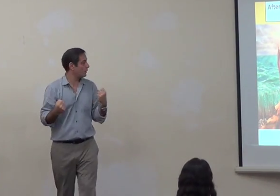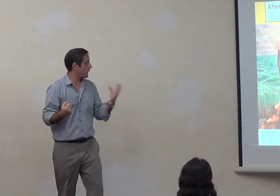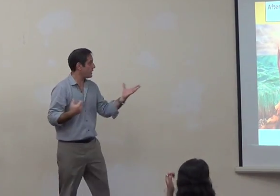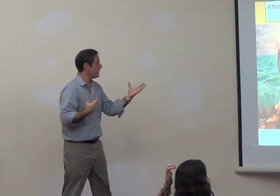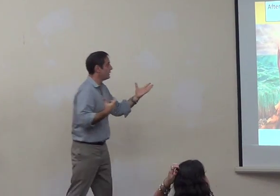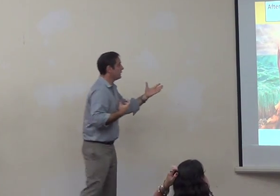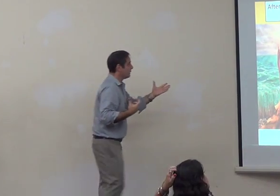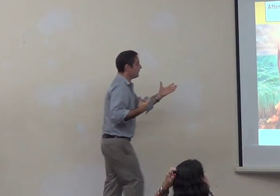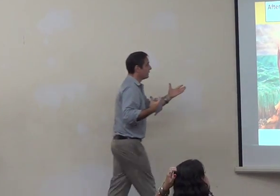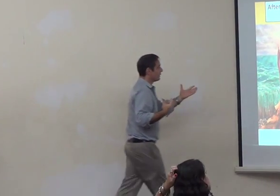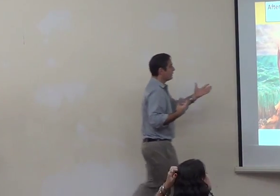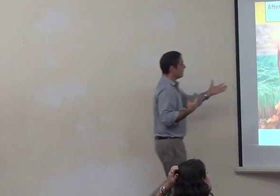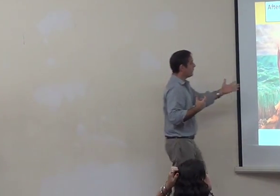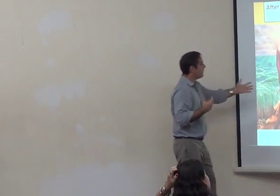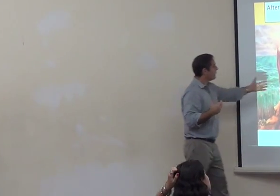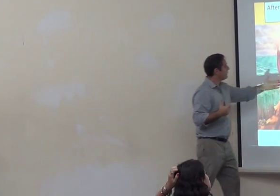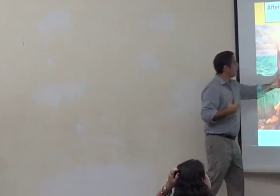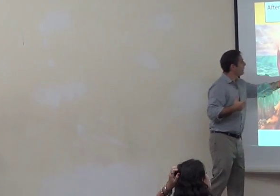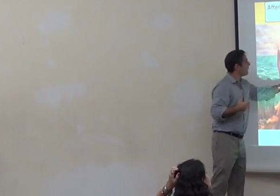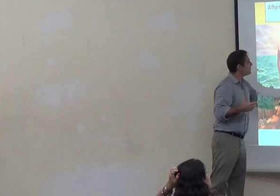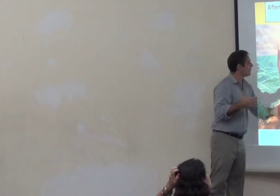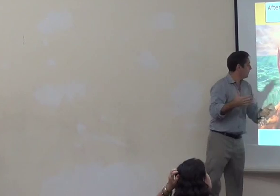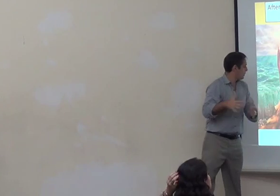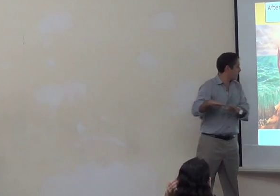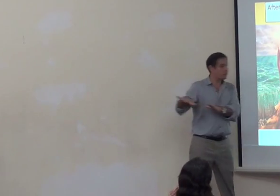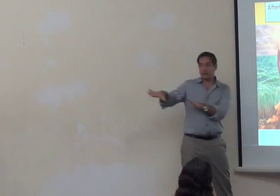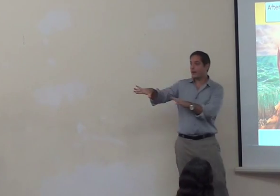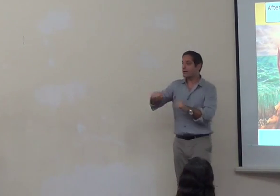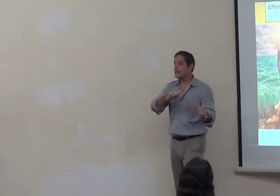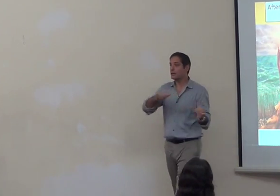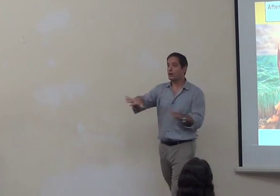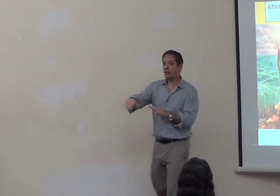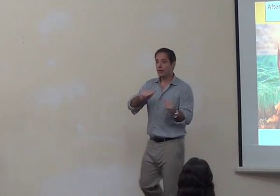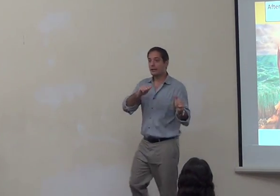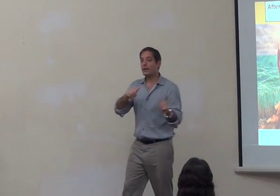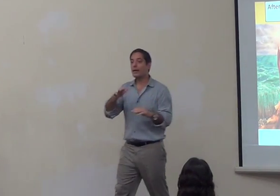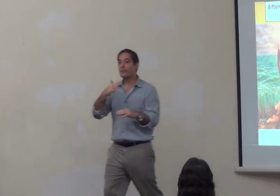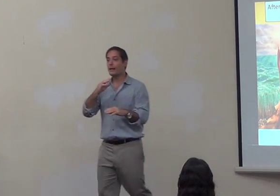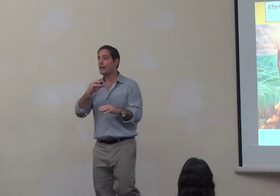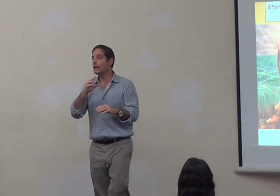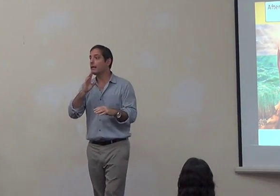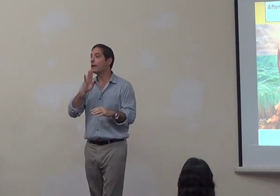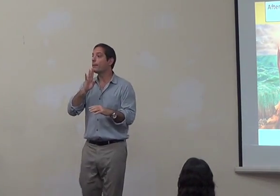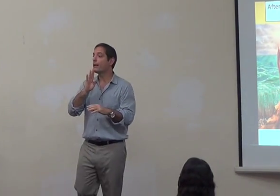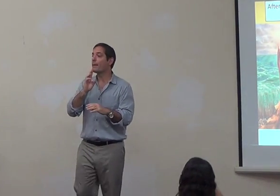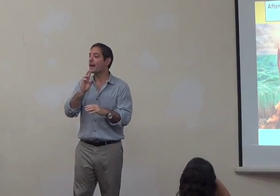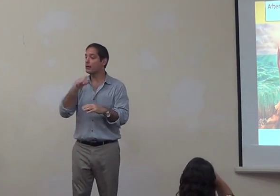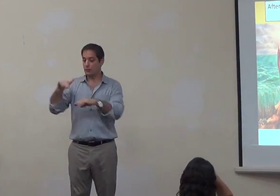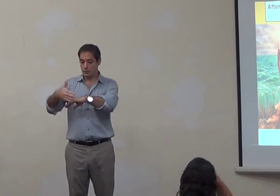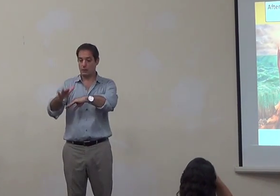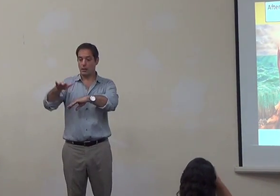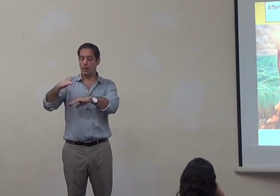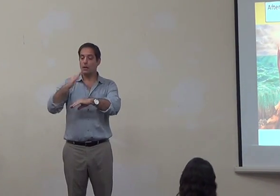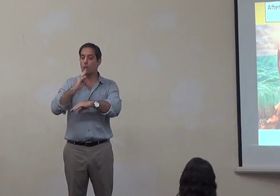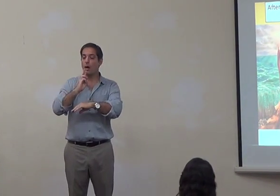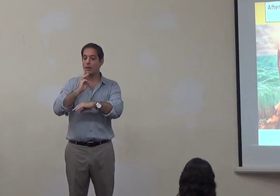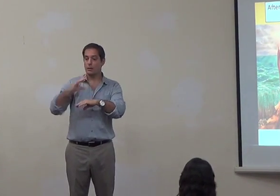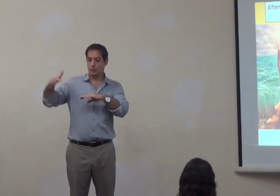powerful, ¿ok? ¿Recuerdan? ¿Qué hizo? Cuando se estaban yendo y estaba el mar,